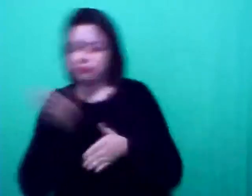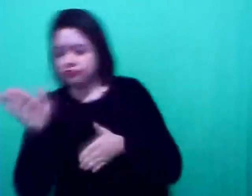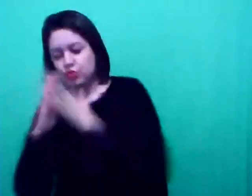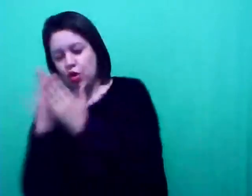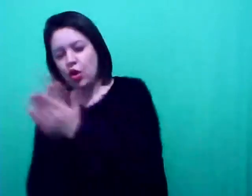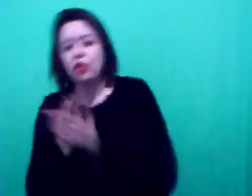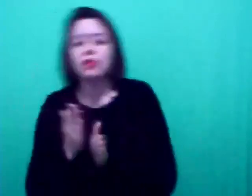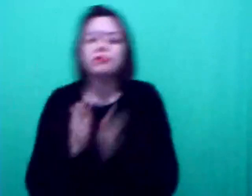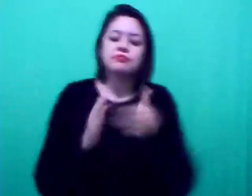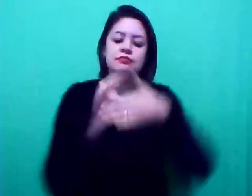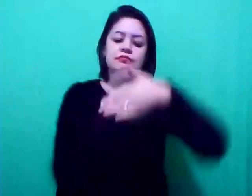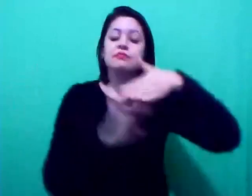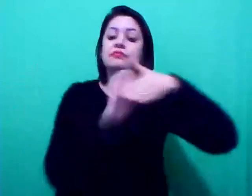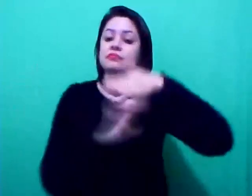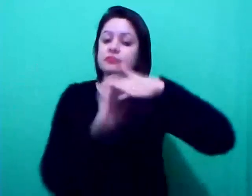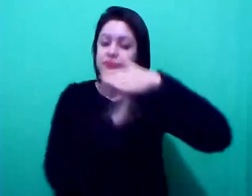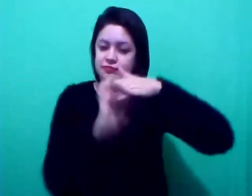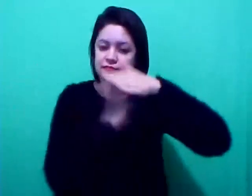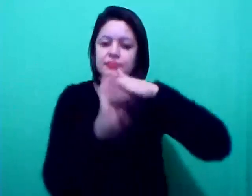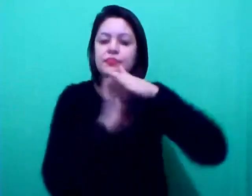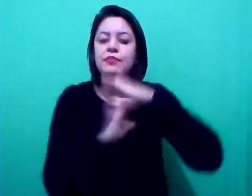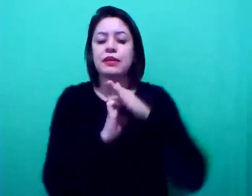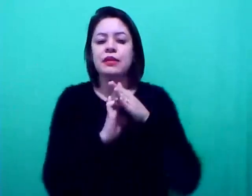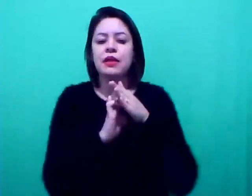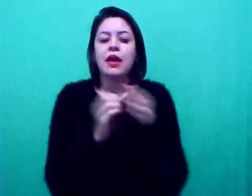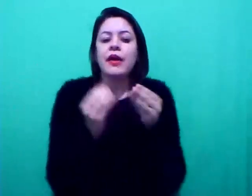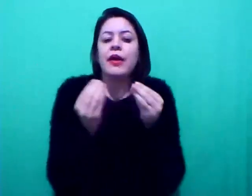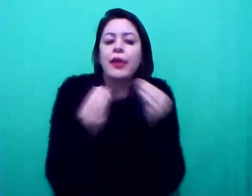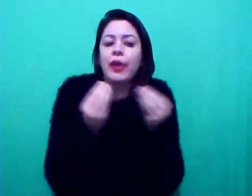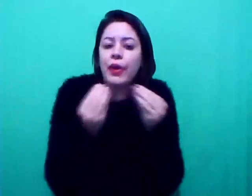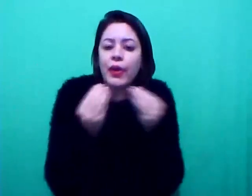As pessoas que trabalham, né, na empresa agora. Essa fala é para vocês.